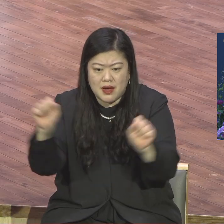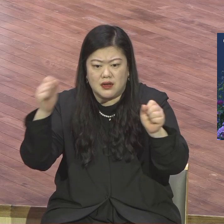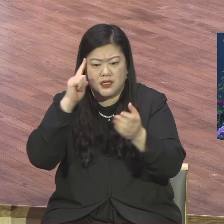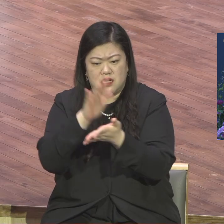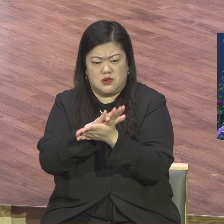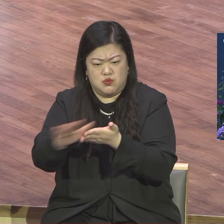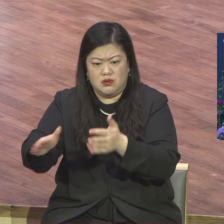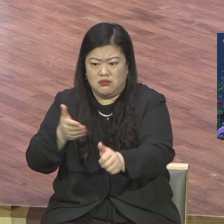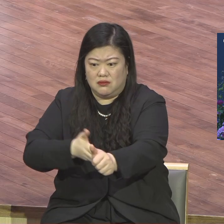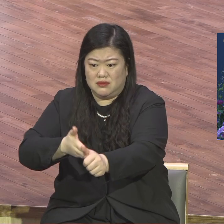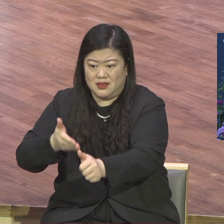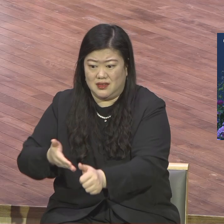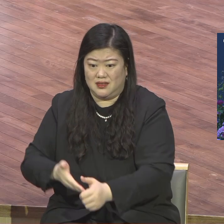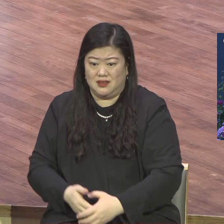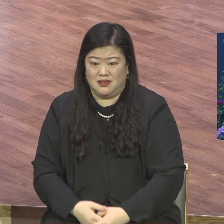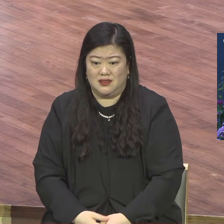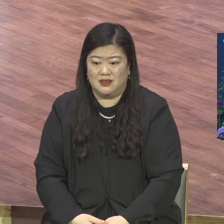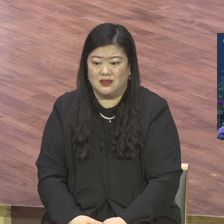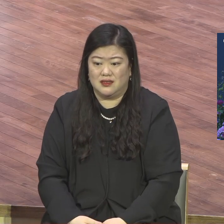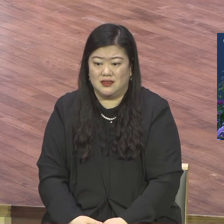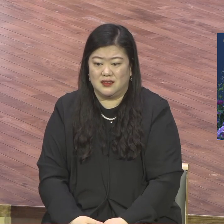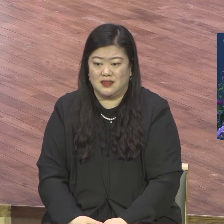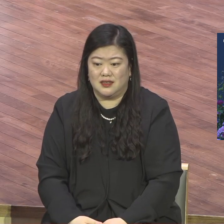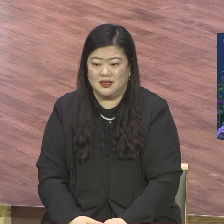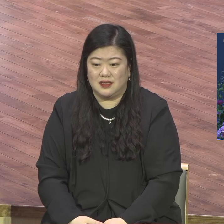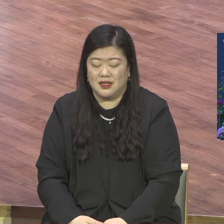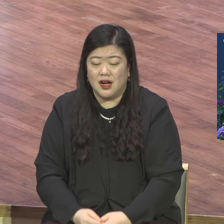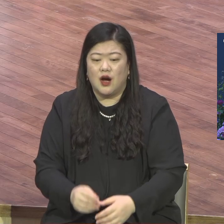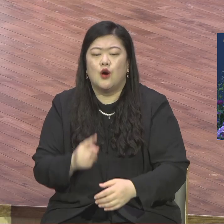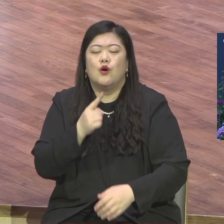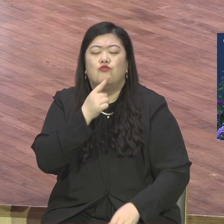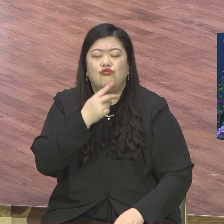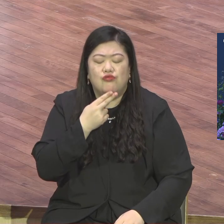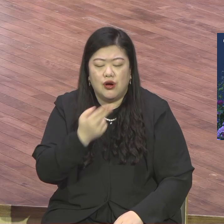눌림에서. 어떻게 살아왔든지 상관없어요.